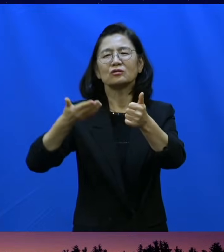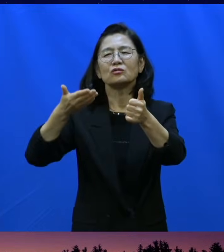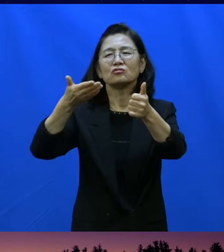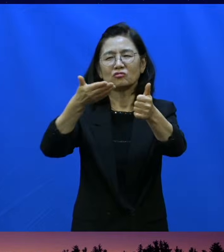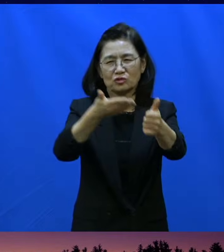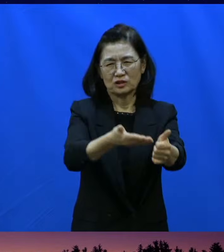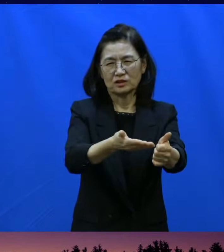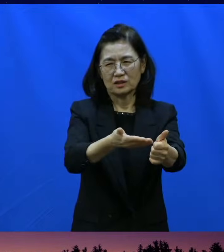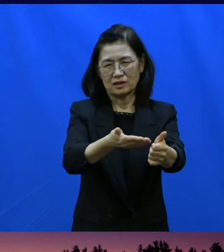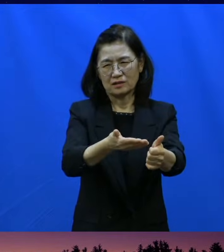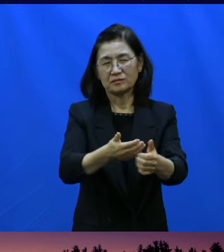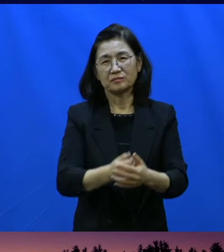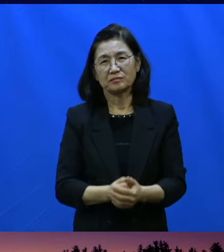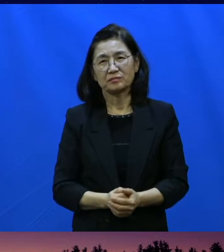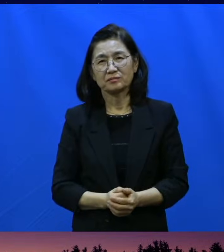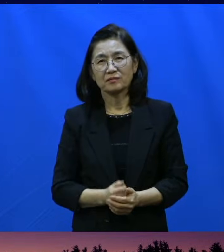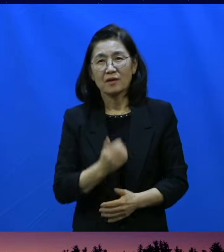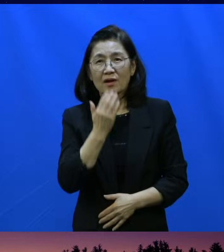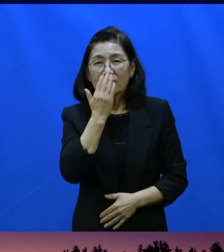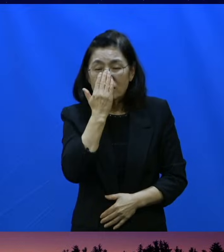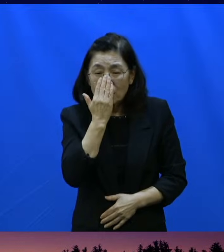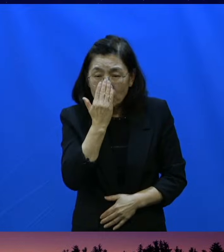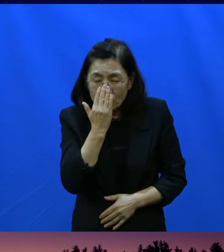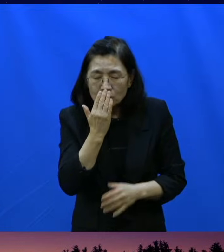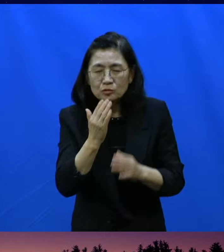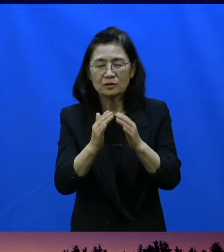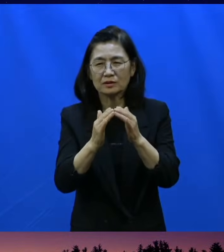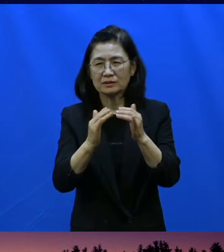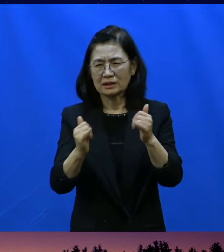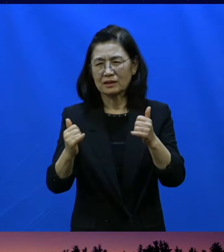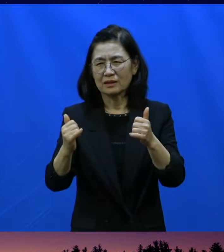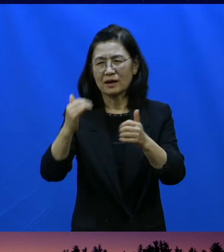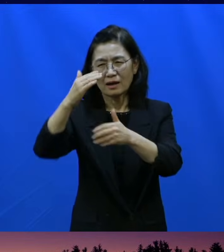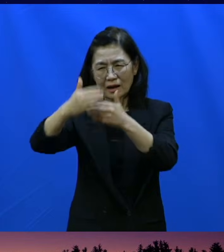하였느니라. 겸손한 자에게 은혜를 주신다.